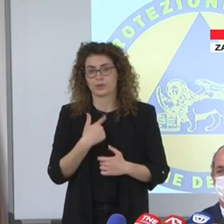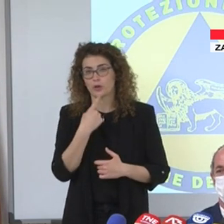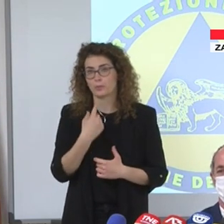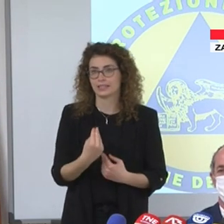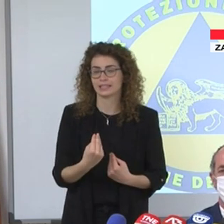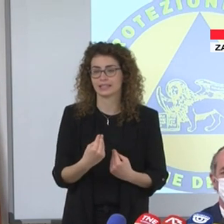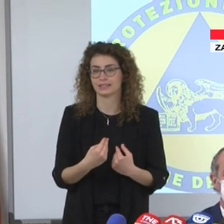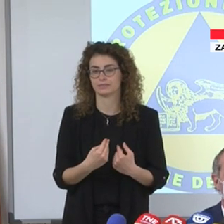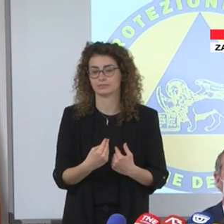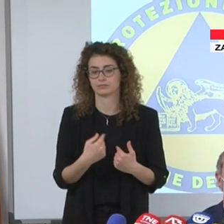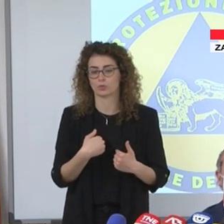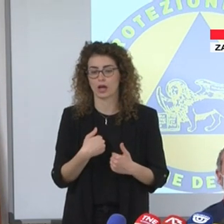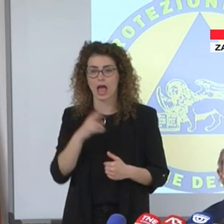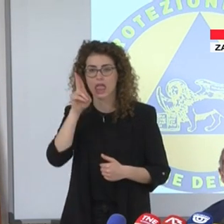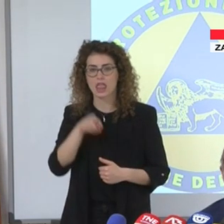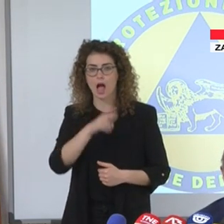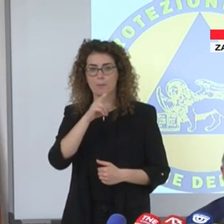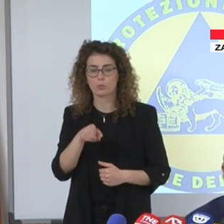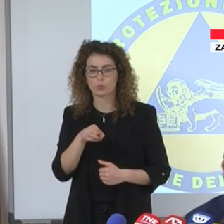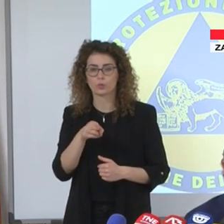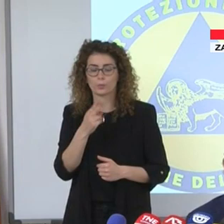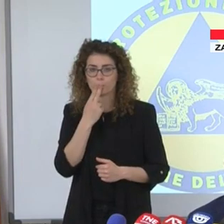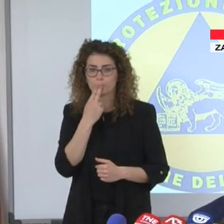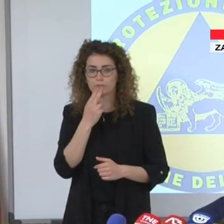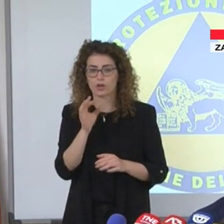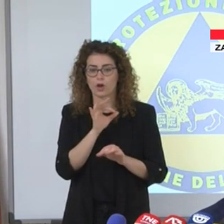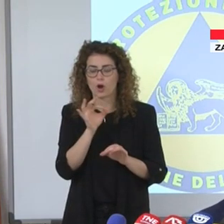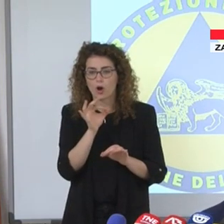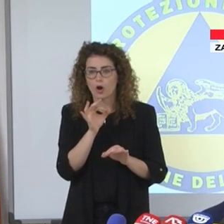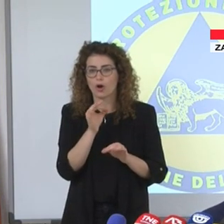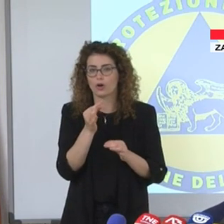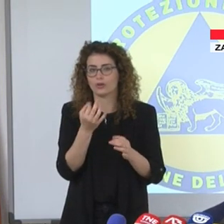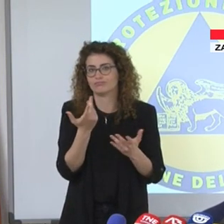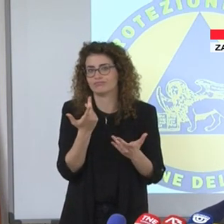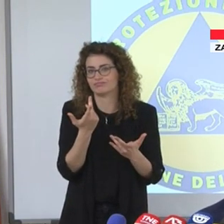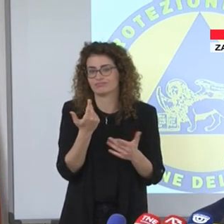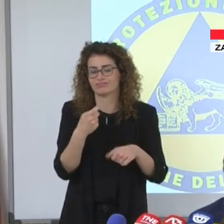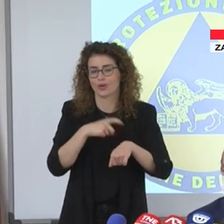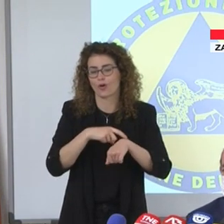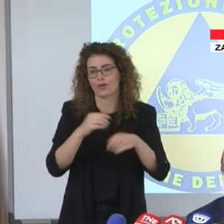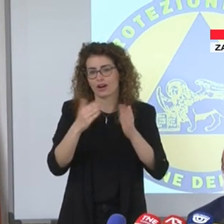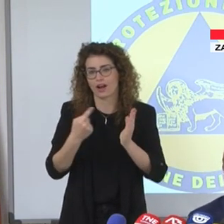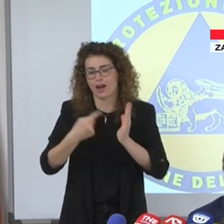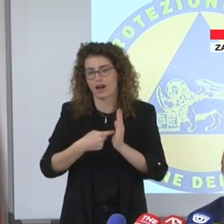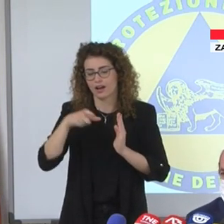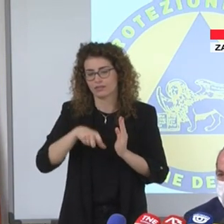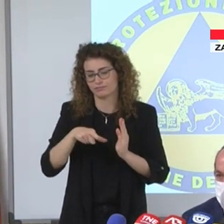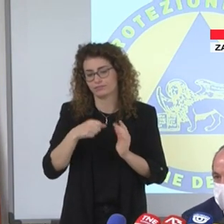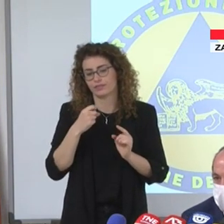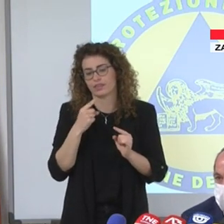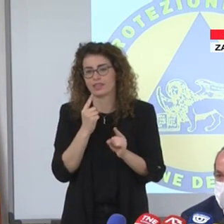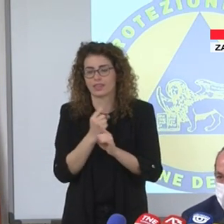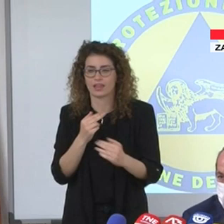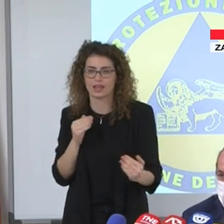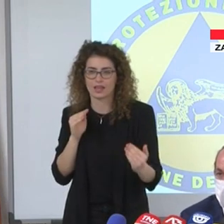può dire, adesso un tabù o un totem per qualcuno il tema del coprifuoco. Va affrontato, insomma, cioè l'anno scorso a maggio